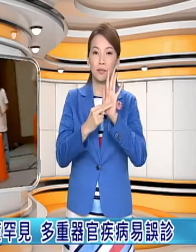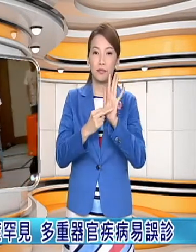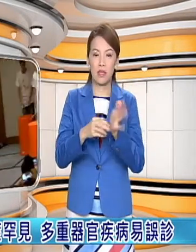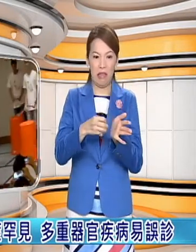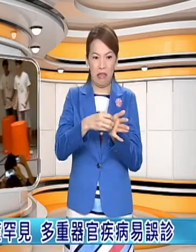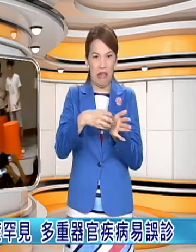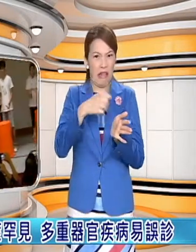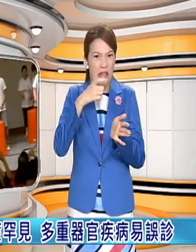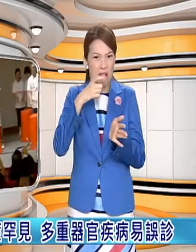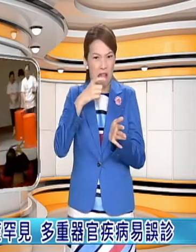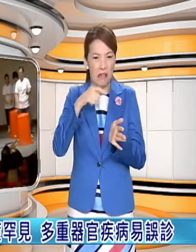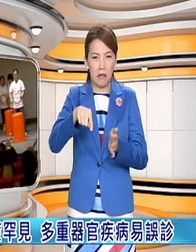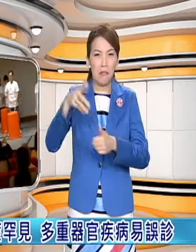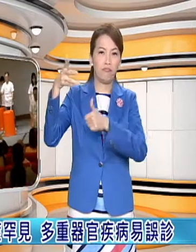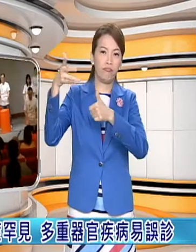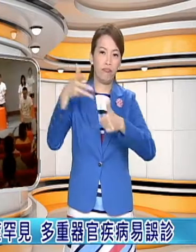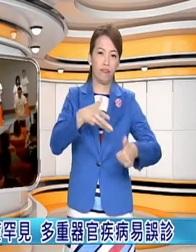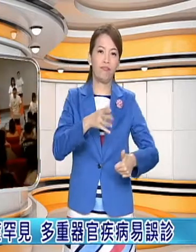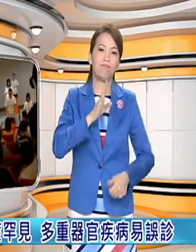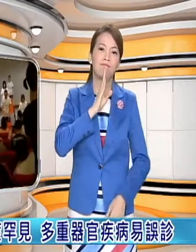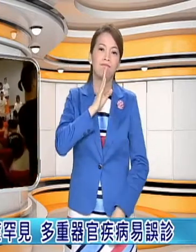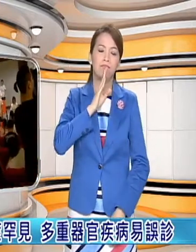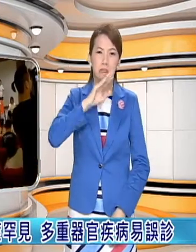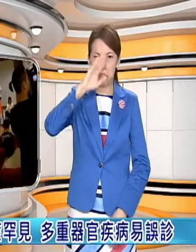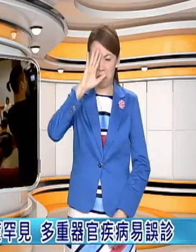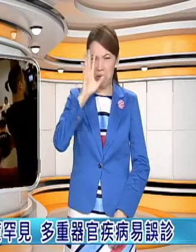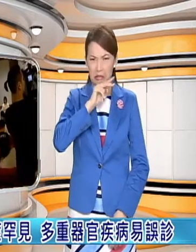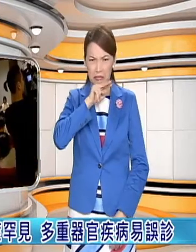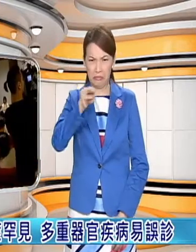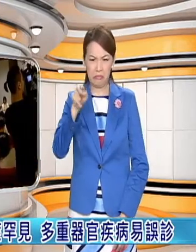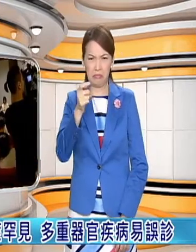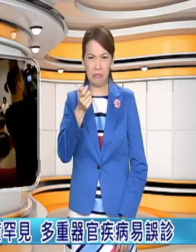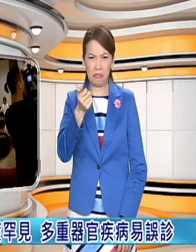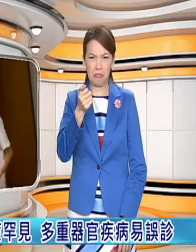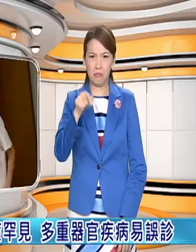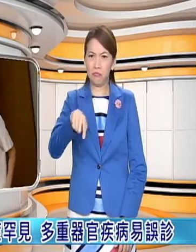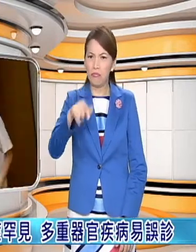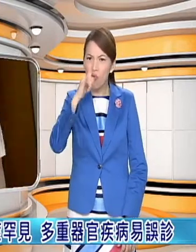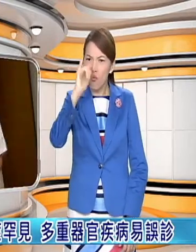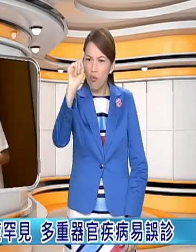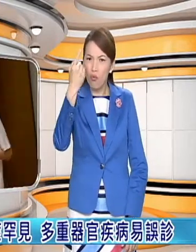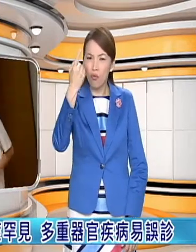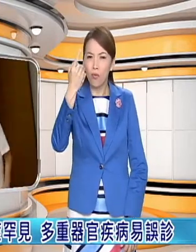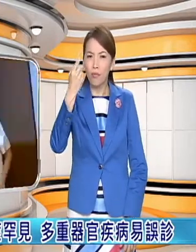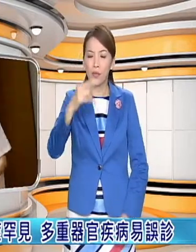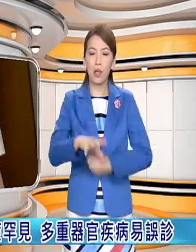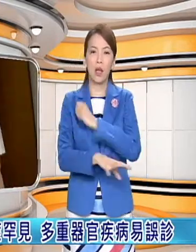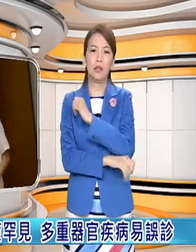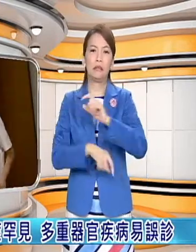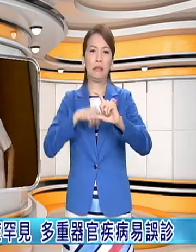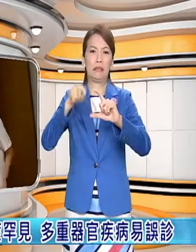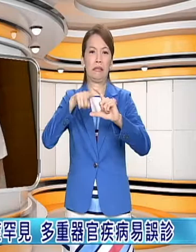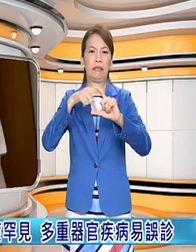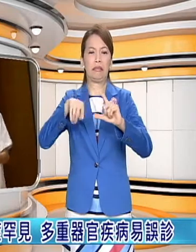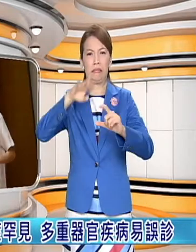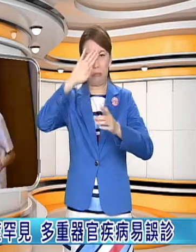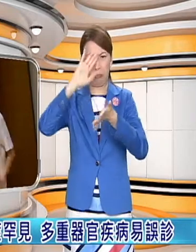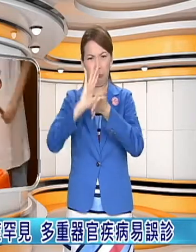遗传性疾病。患者因为基因变异，包括大脑、心脏、肾脏等器